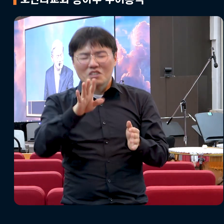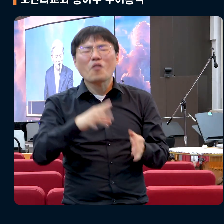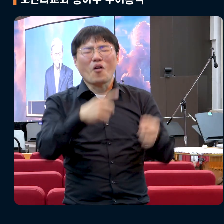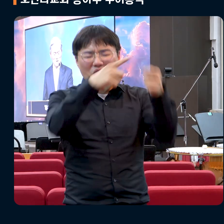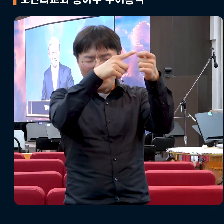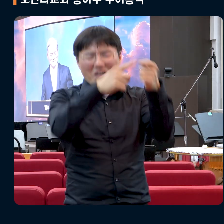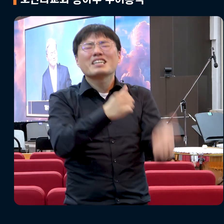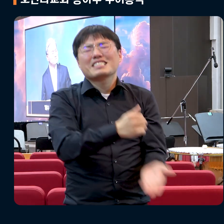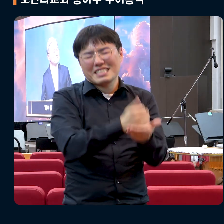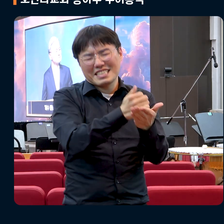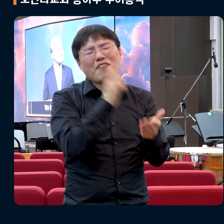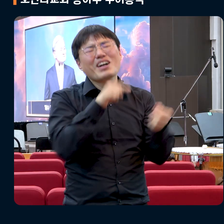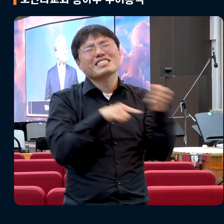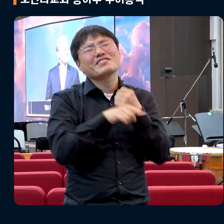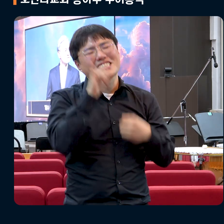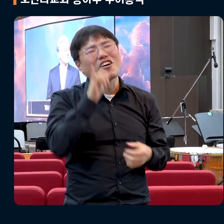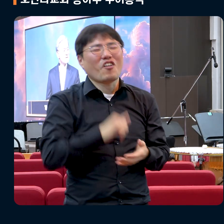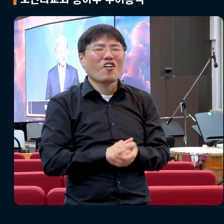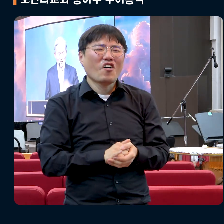이것은 일단 칭찬입니다.